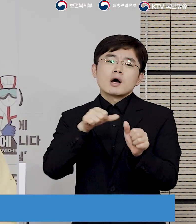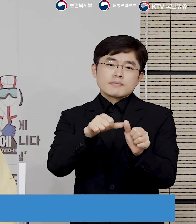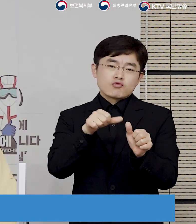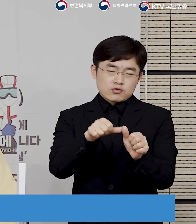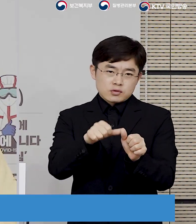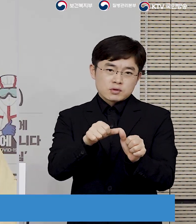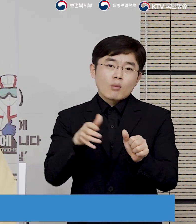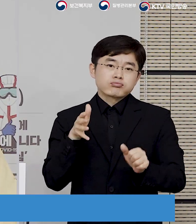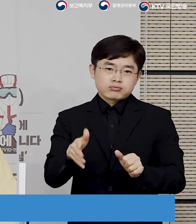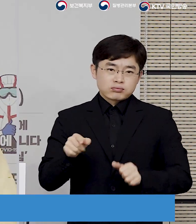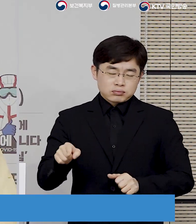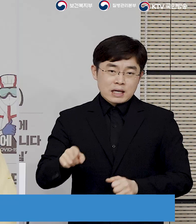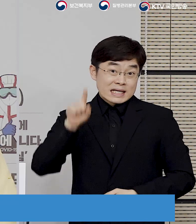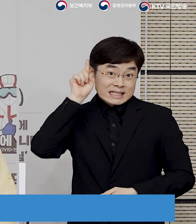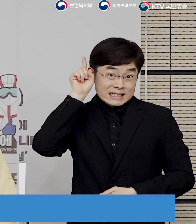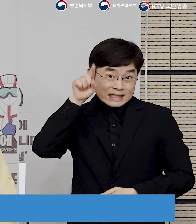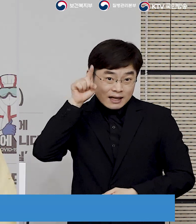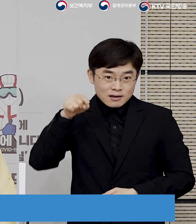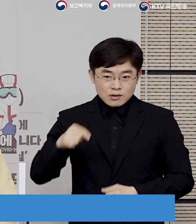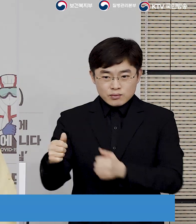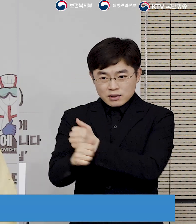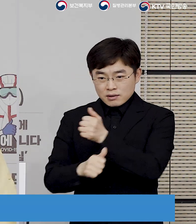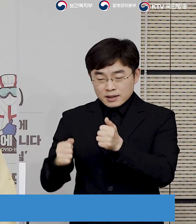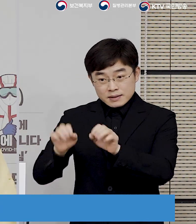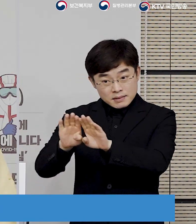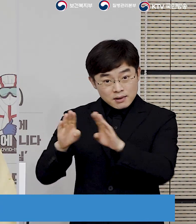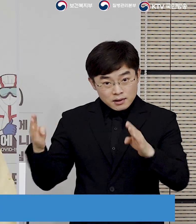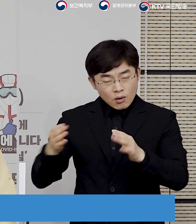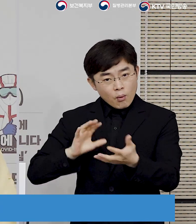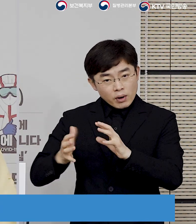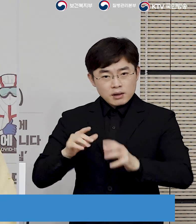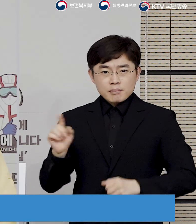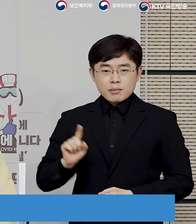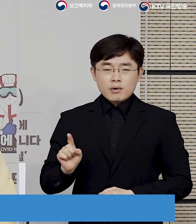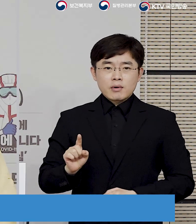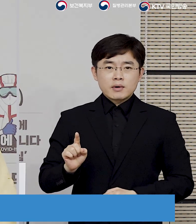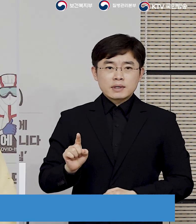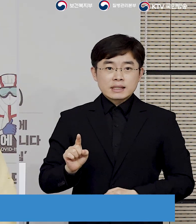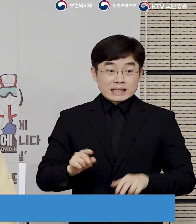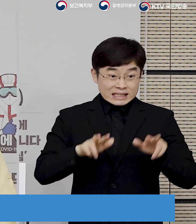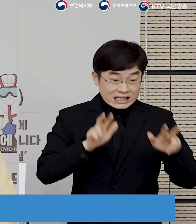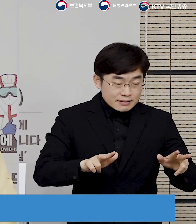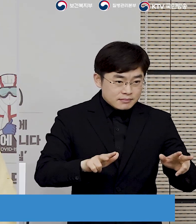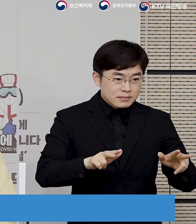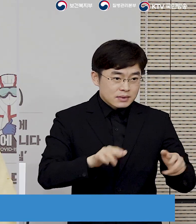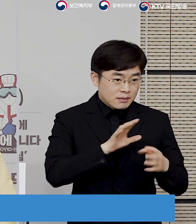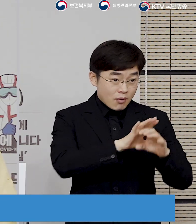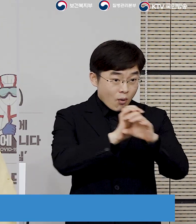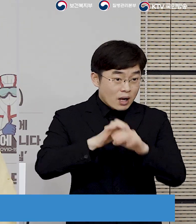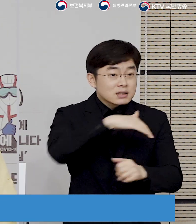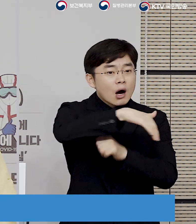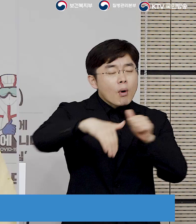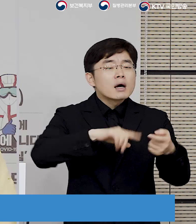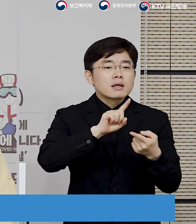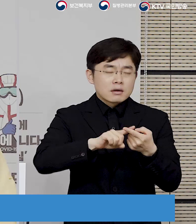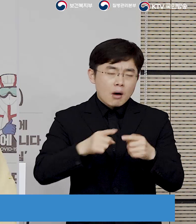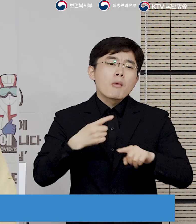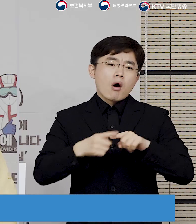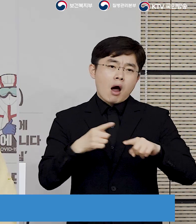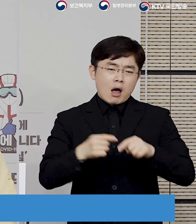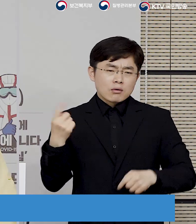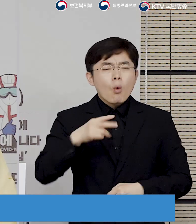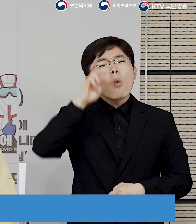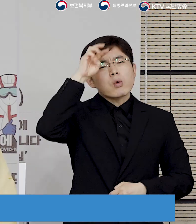생활방역위원회는 이제 자문격 위원회로서 아마 내일 개최되는 생활방역위원회에서는 우선 전체적인 현 상황에 대한